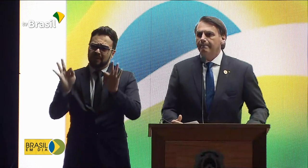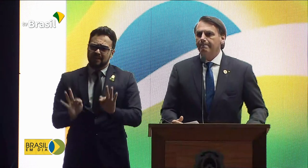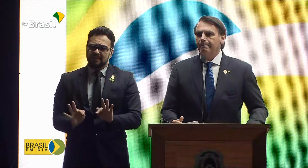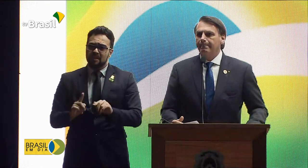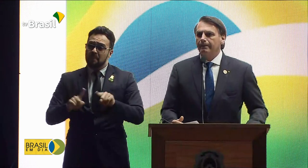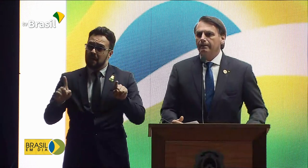Tchau.